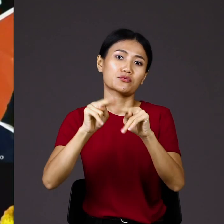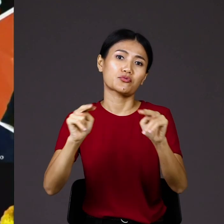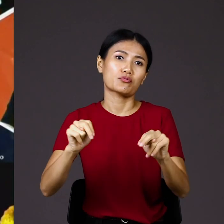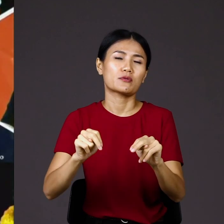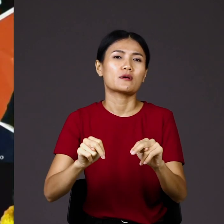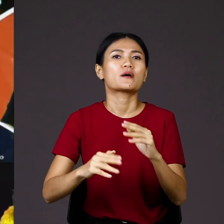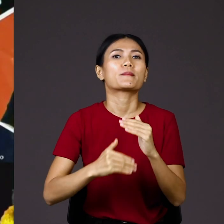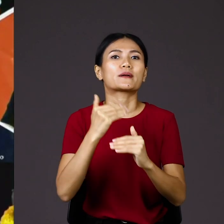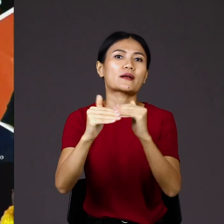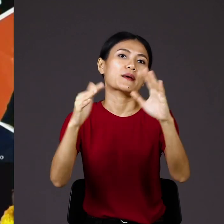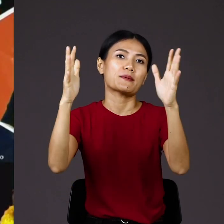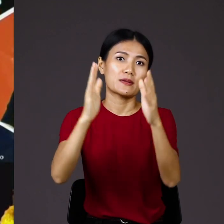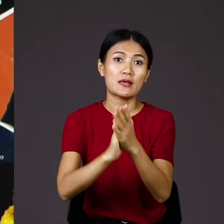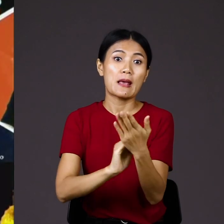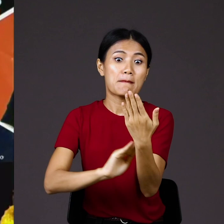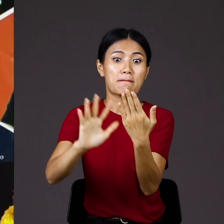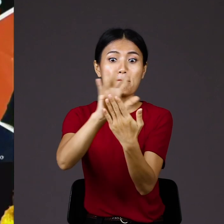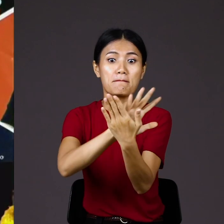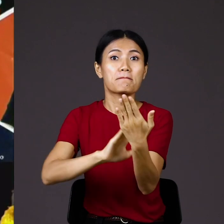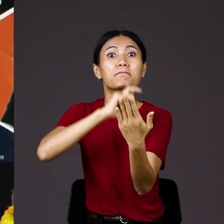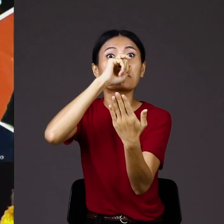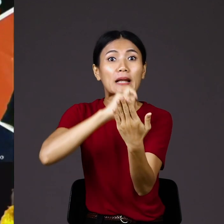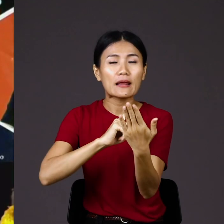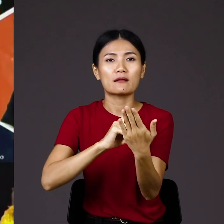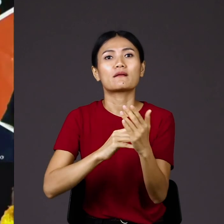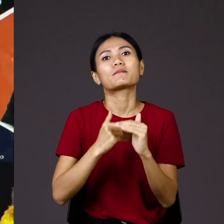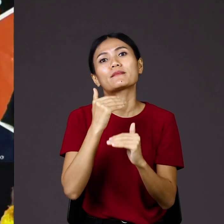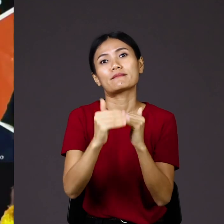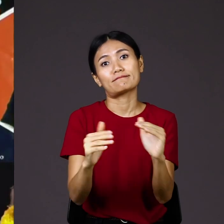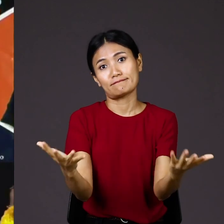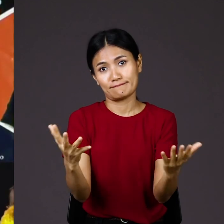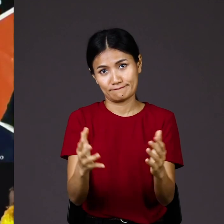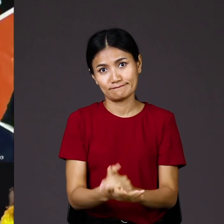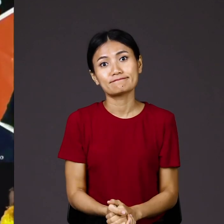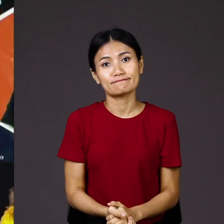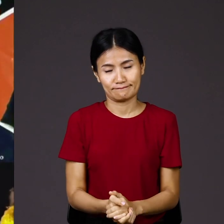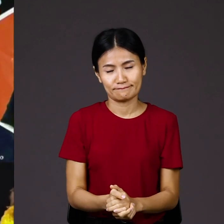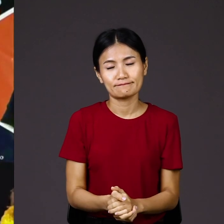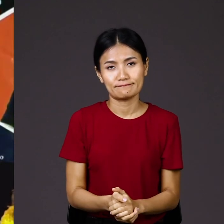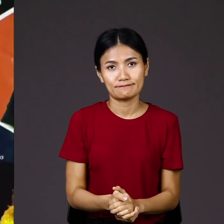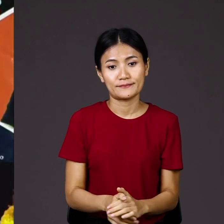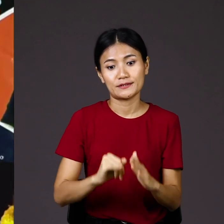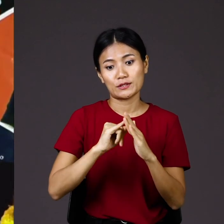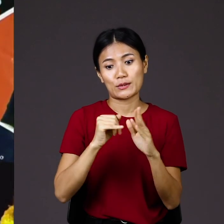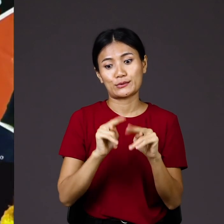นทบุรีได้เลยแล้วเราจะไม่มีวันเปลี่ยนแปลงในระดับชาติได้ด้วย